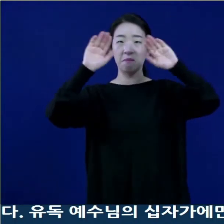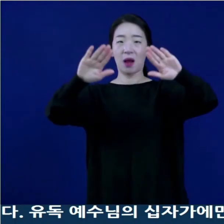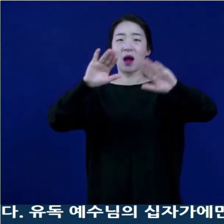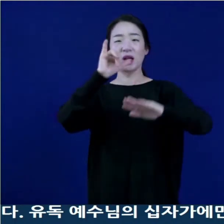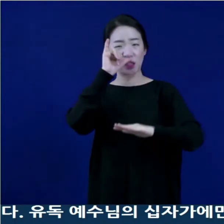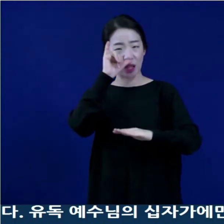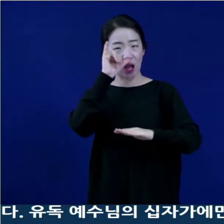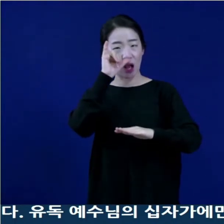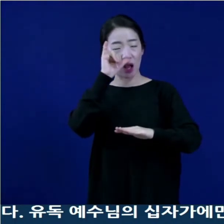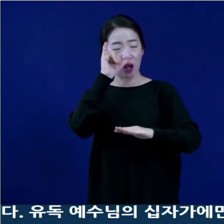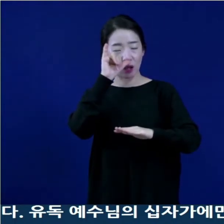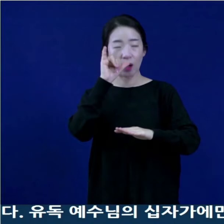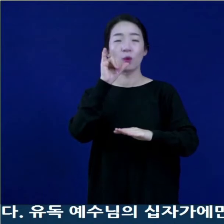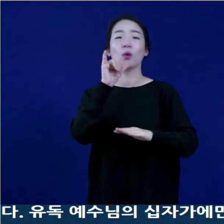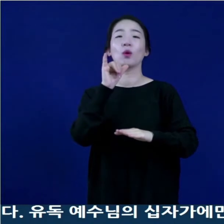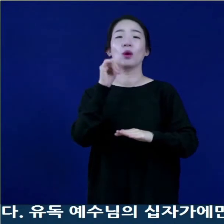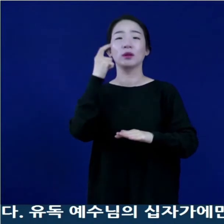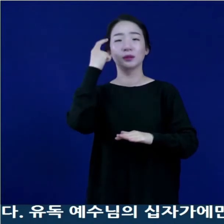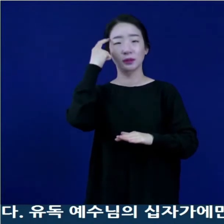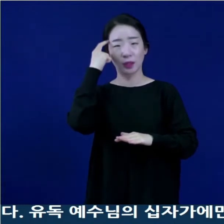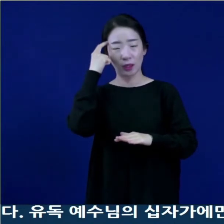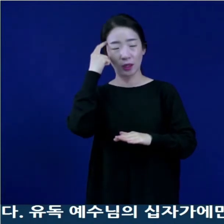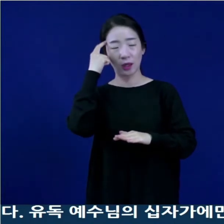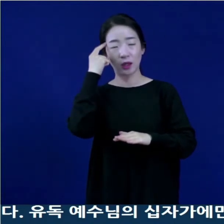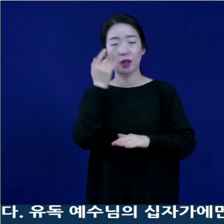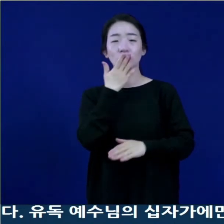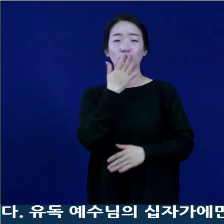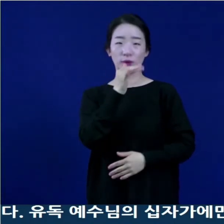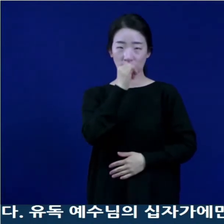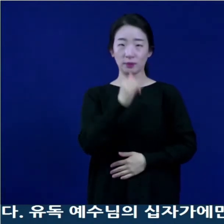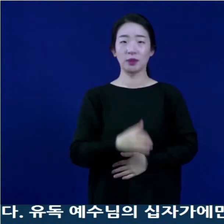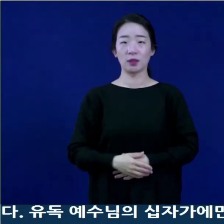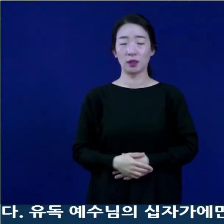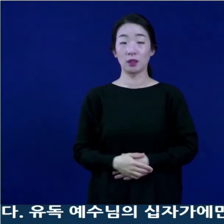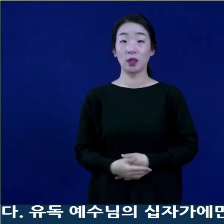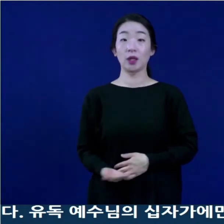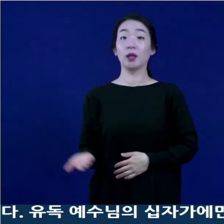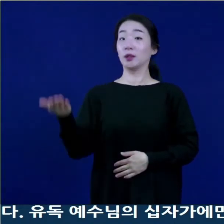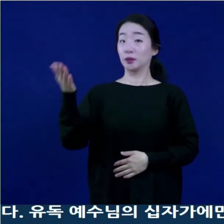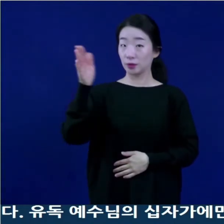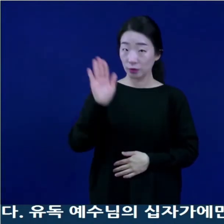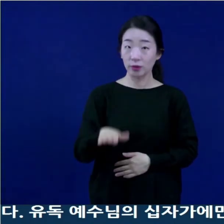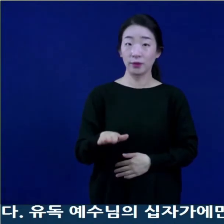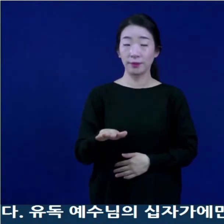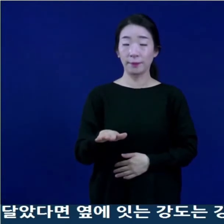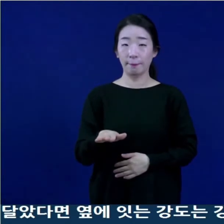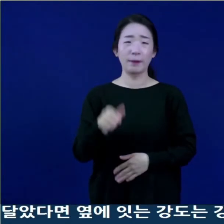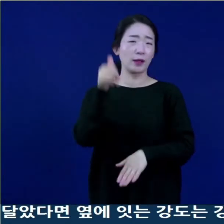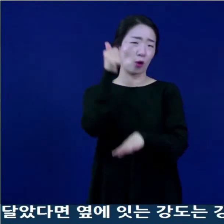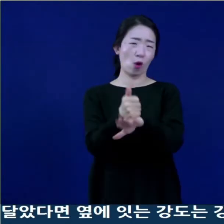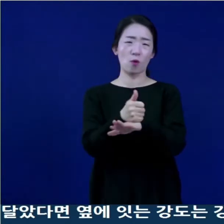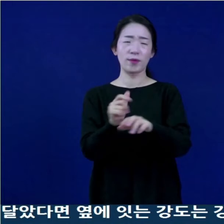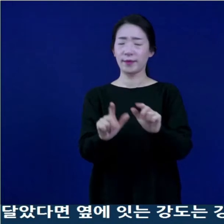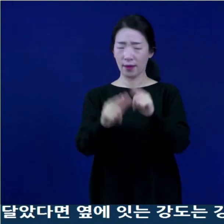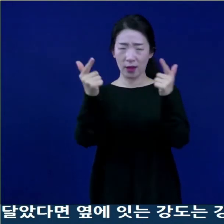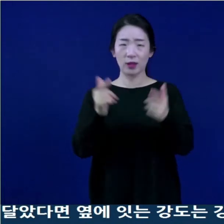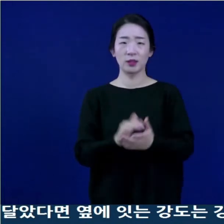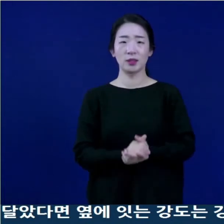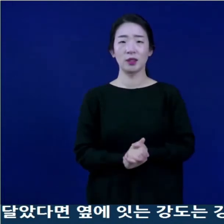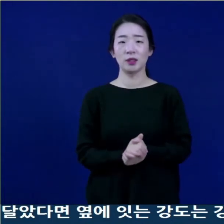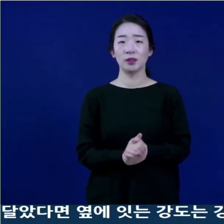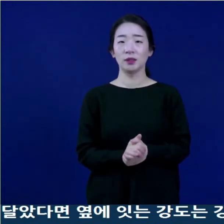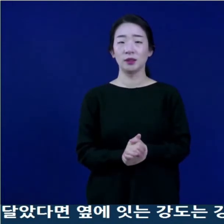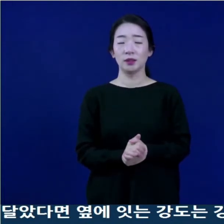수 있도록 제작되어 있다, 이렇게 이해해 볼 수도 있겠죠. 그런데 결과는 그게 아니었습니다.